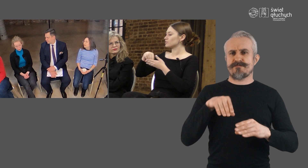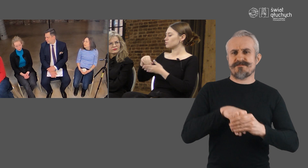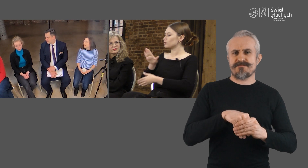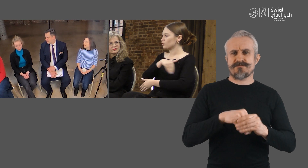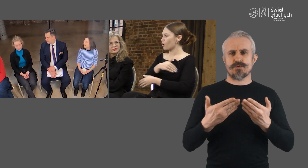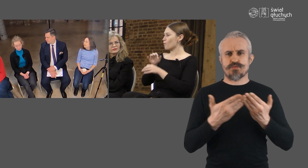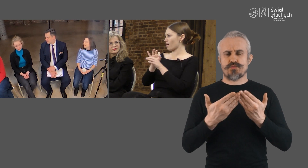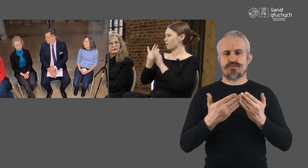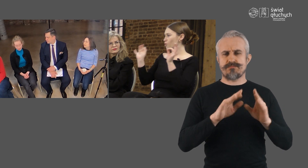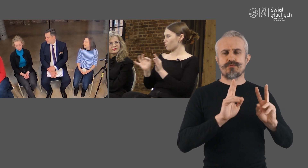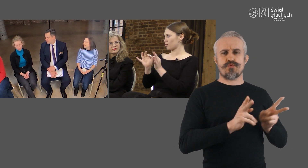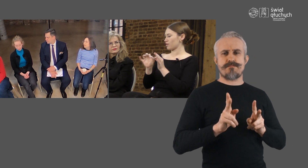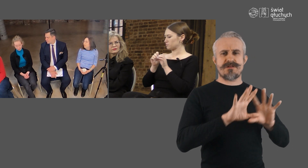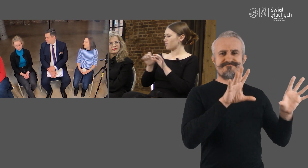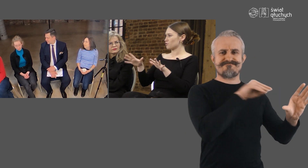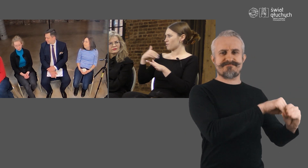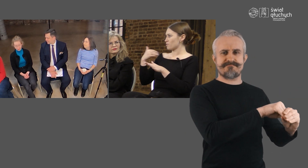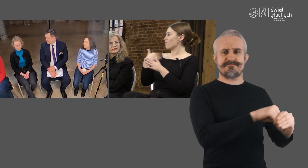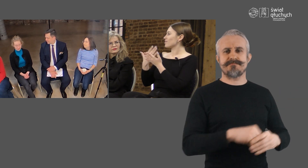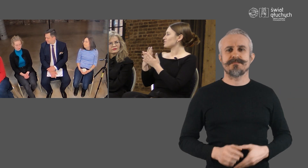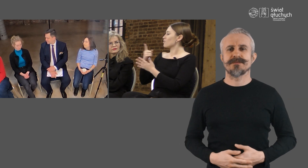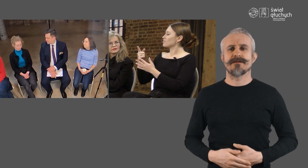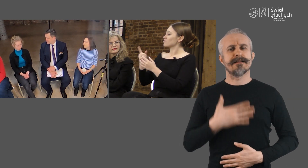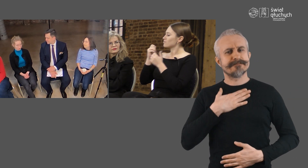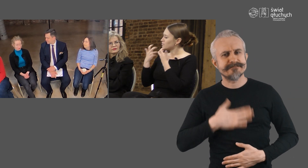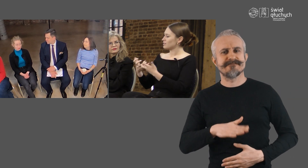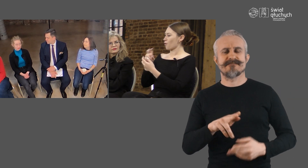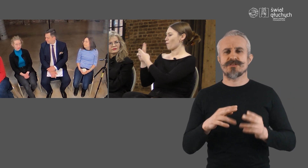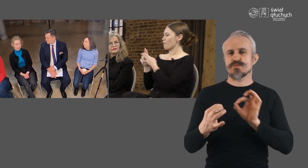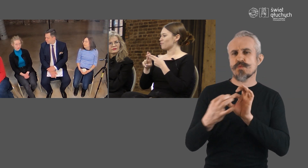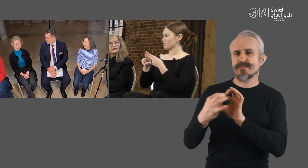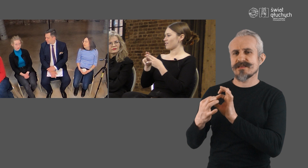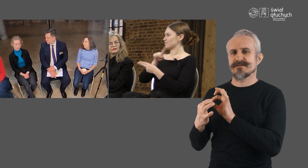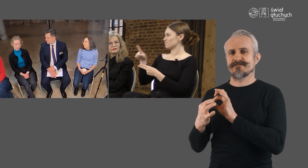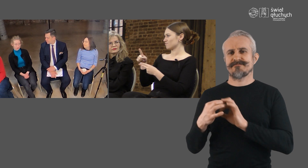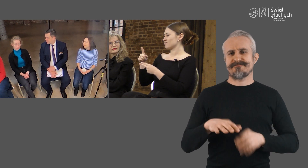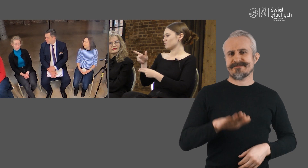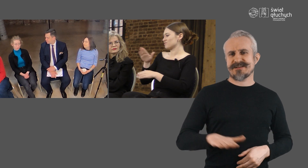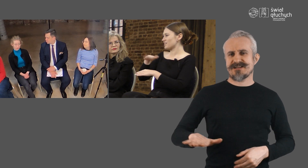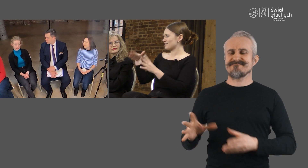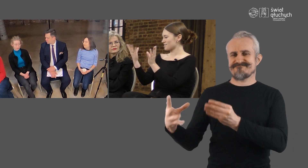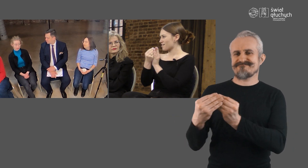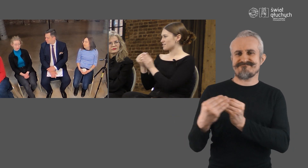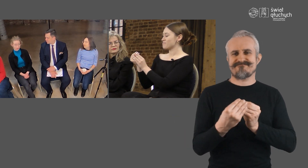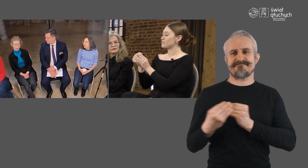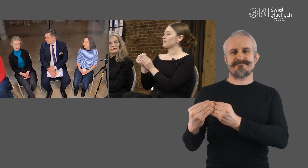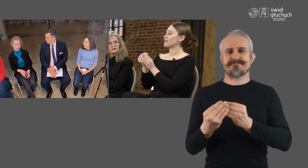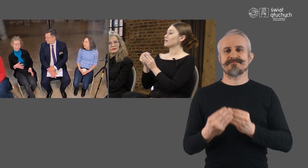masowej, ponieważ bardzo zależało mu na takim kontakcie z rówieśnikami. I Poza